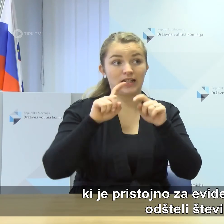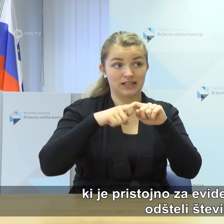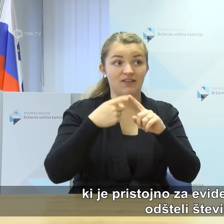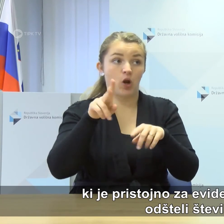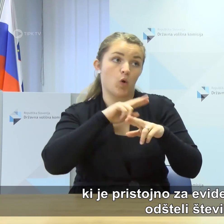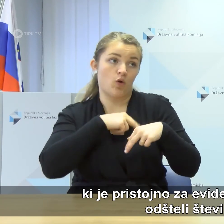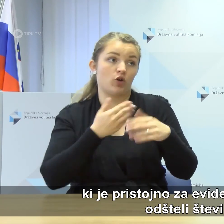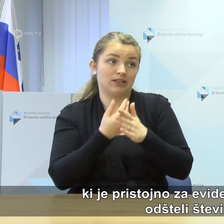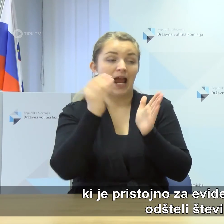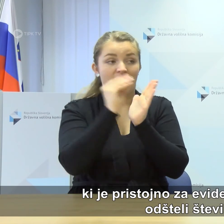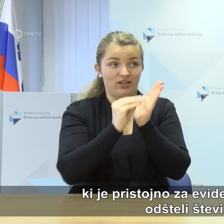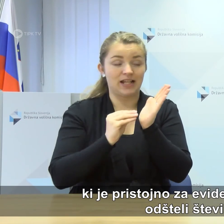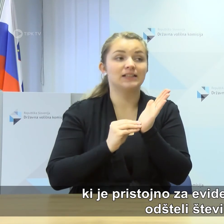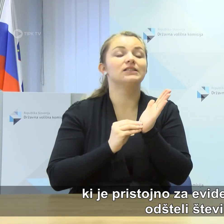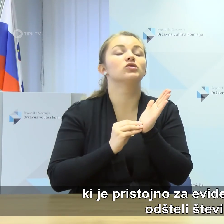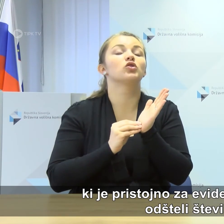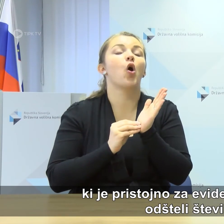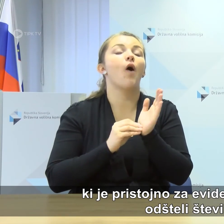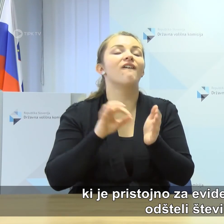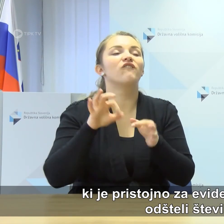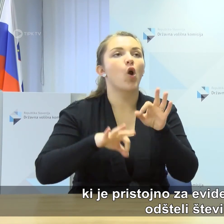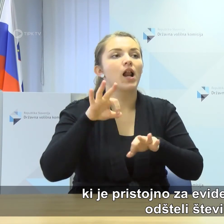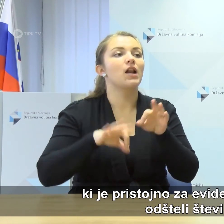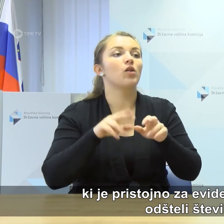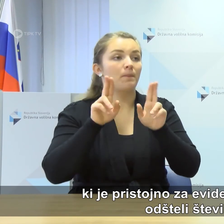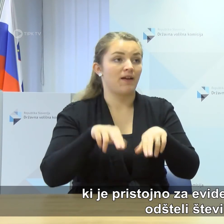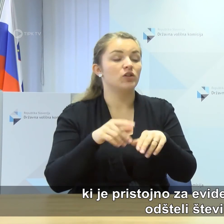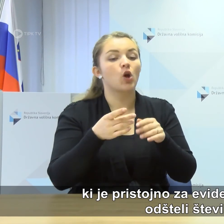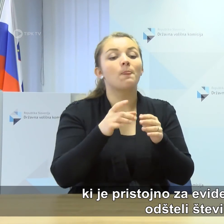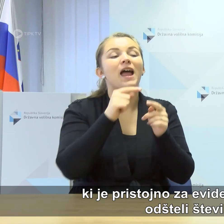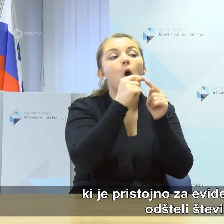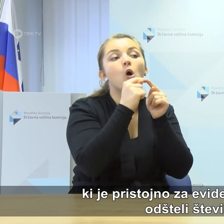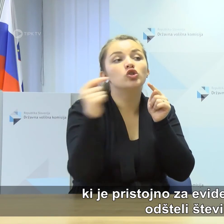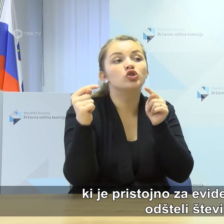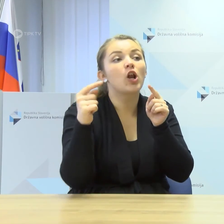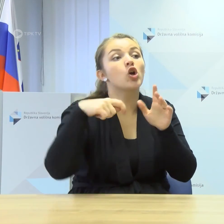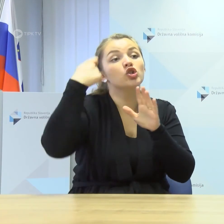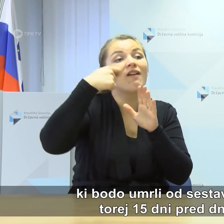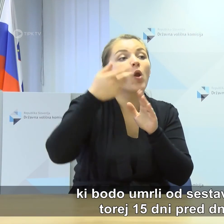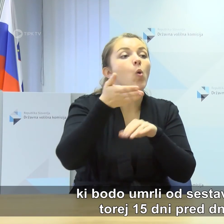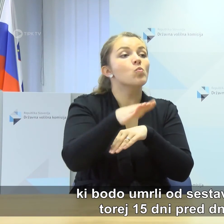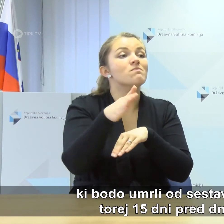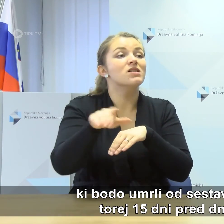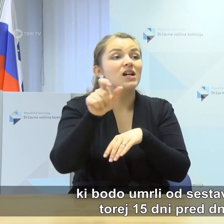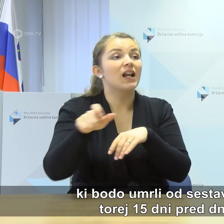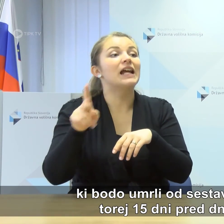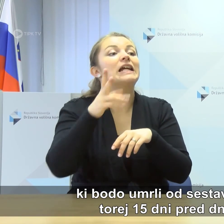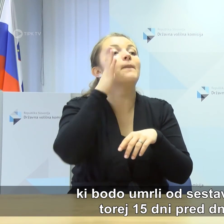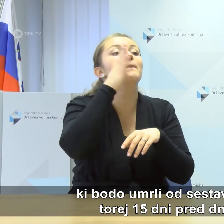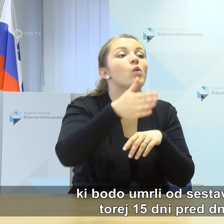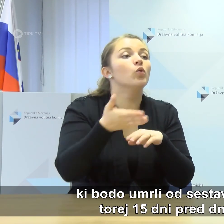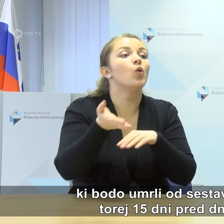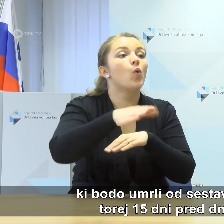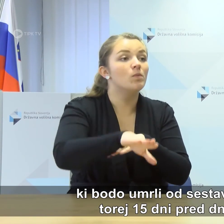pravice, odšteli število umrlih, ki bodo umrli od